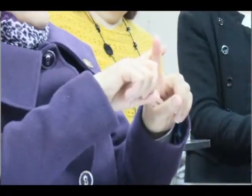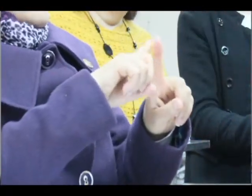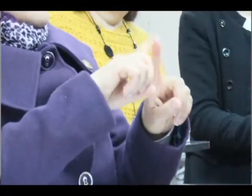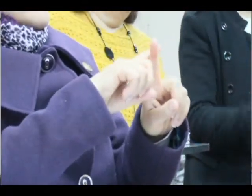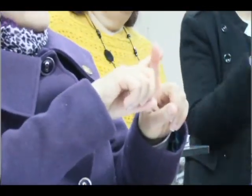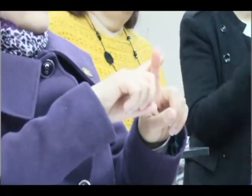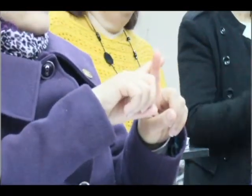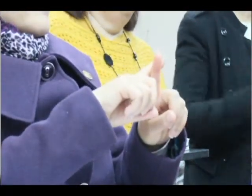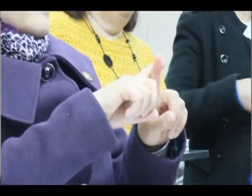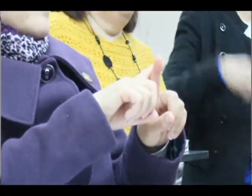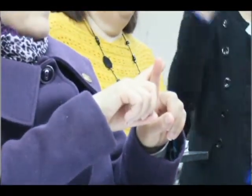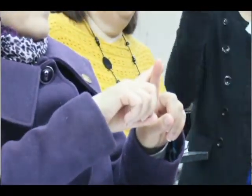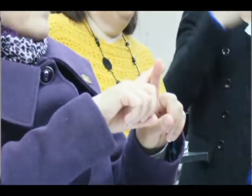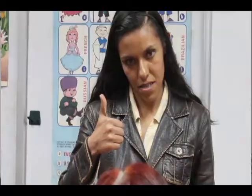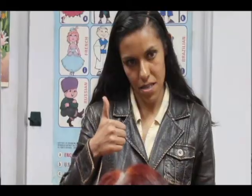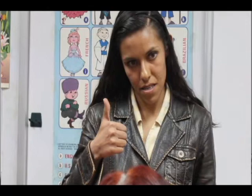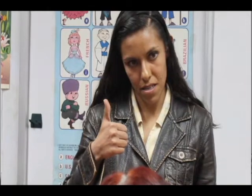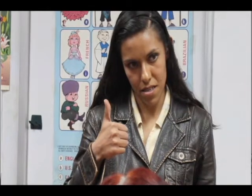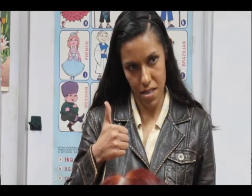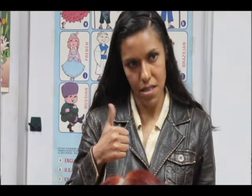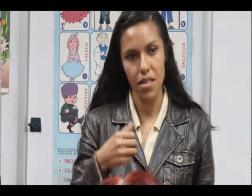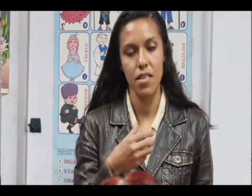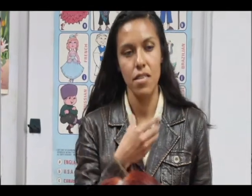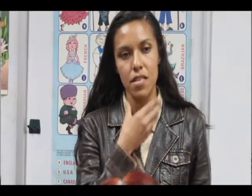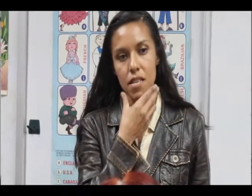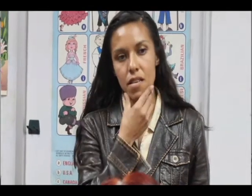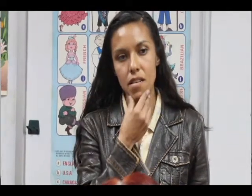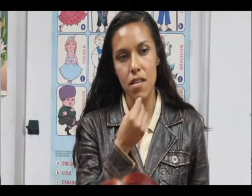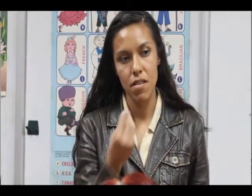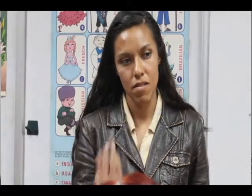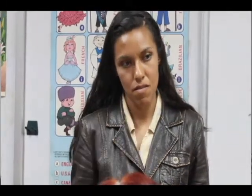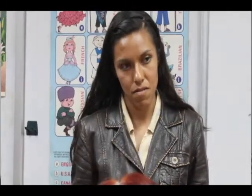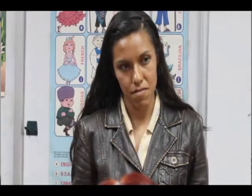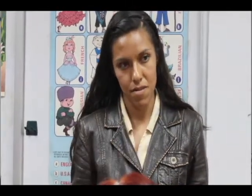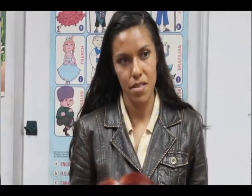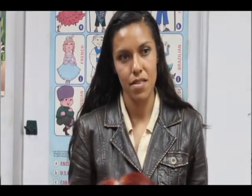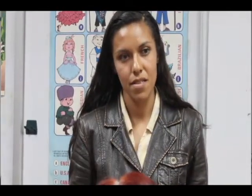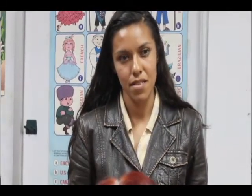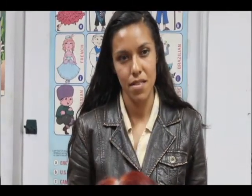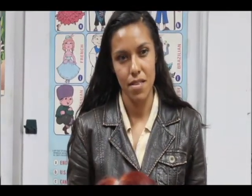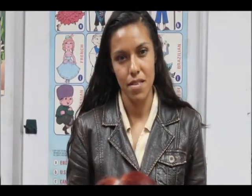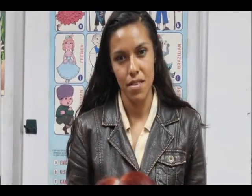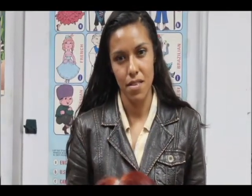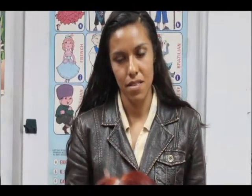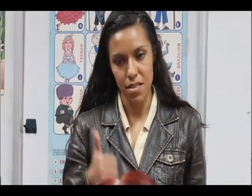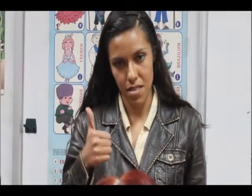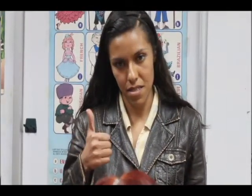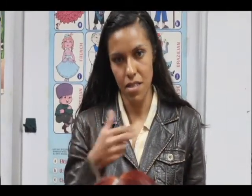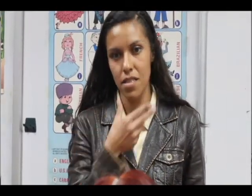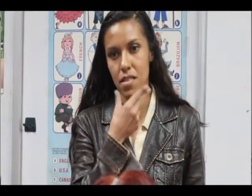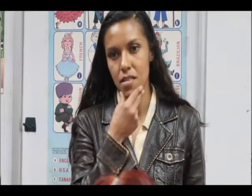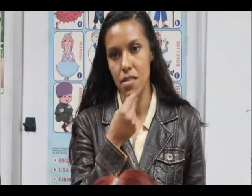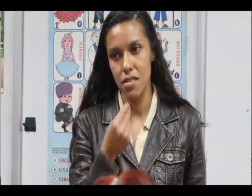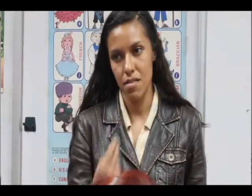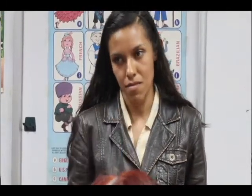En ese entonces, ¿no? En aquel entonces. A veces la gente no cree en este tipo de cursos, ¿no? No se les hace